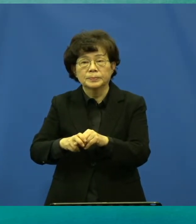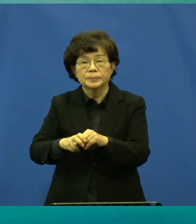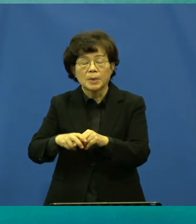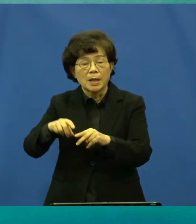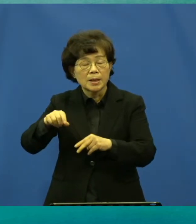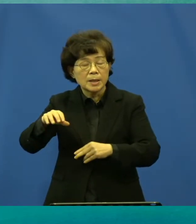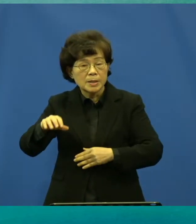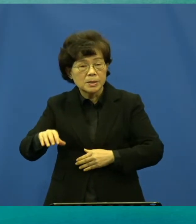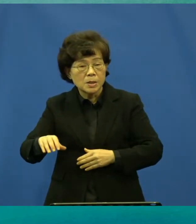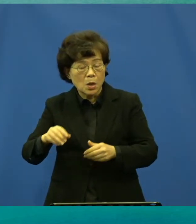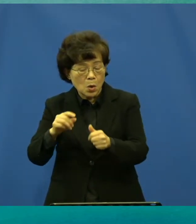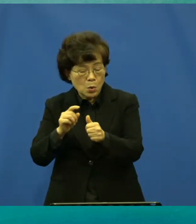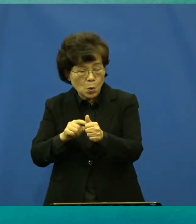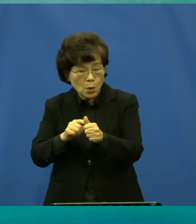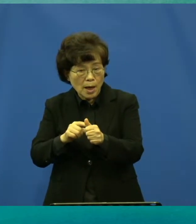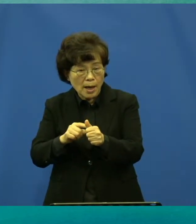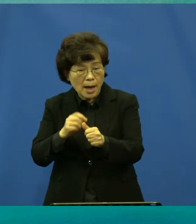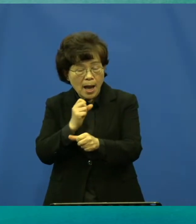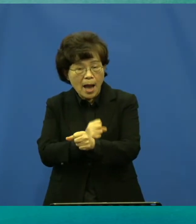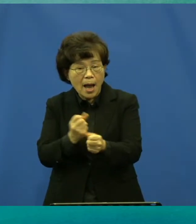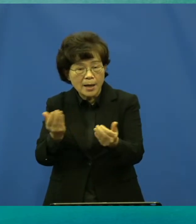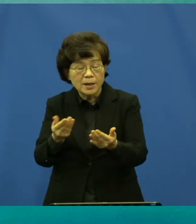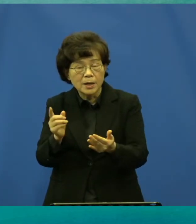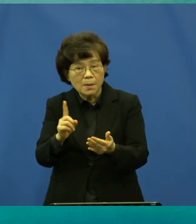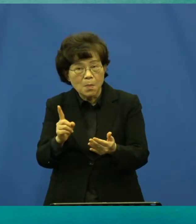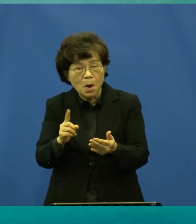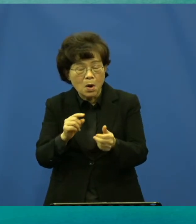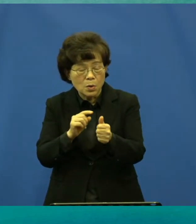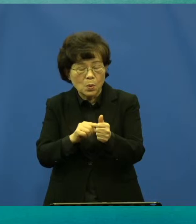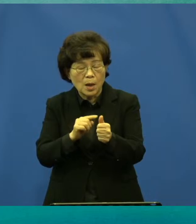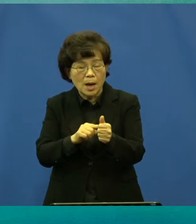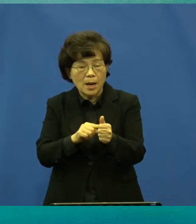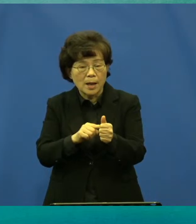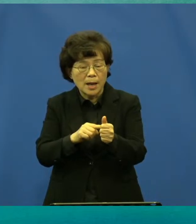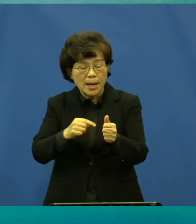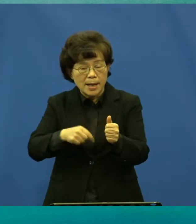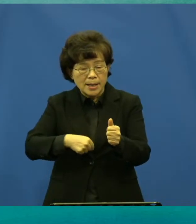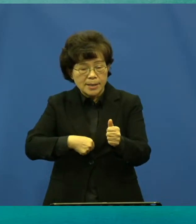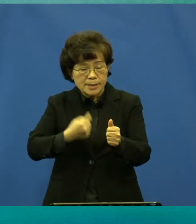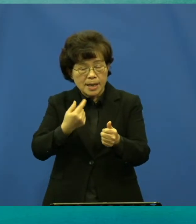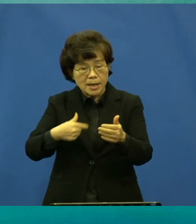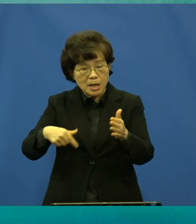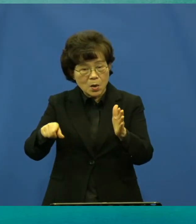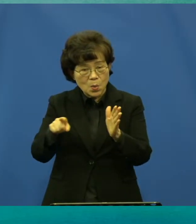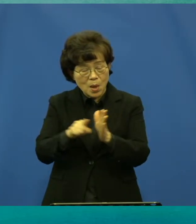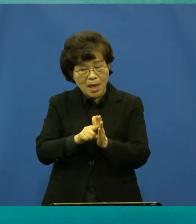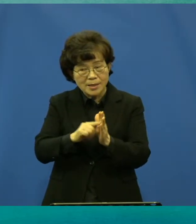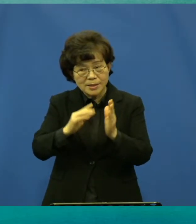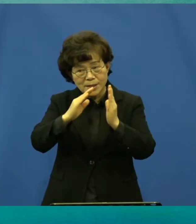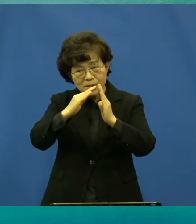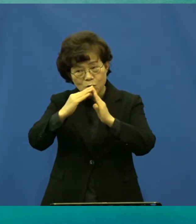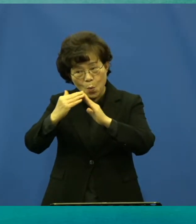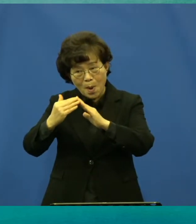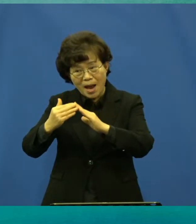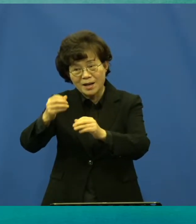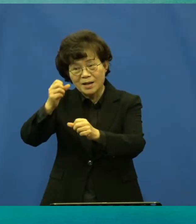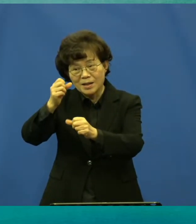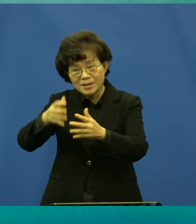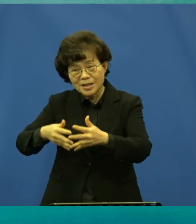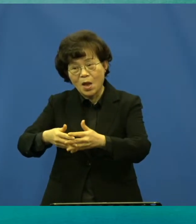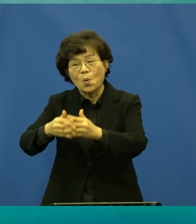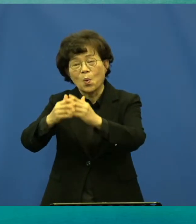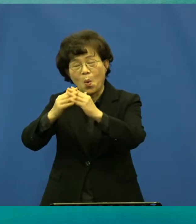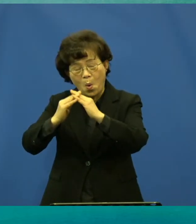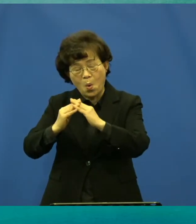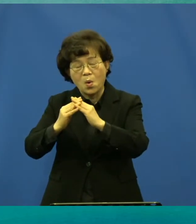거기에서 요나가 뭘 했죠? 오늘 보니까 요나가 자기를 위하여 초막을 짓고 그랬습니다.